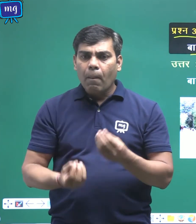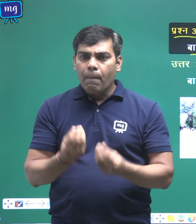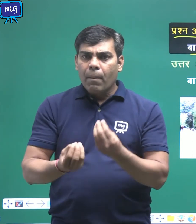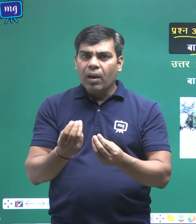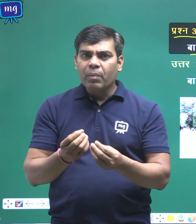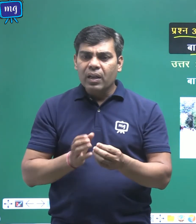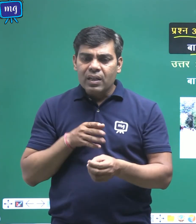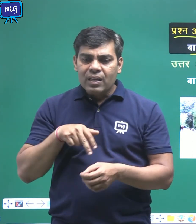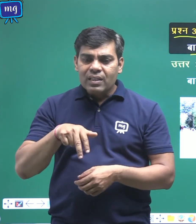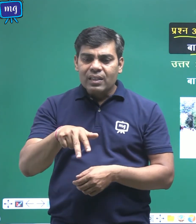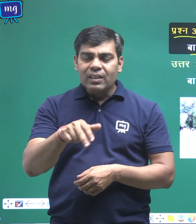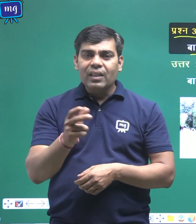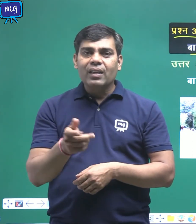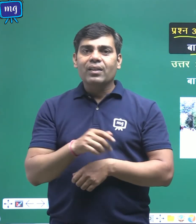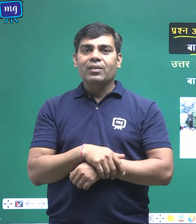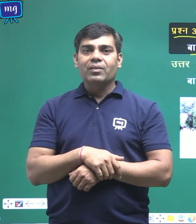चलती है?